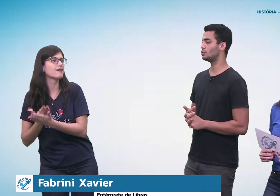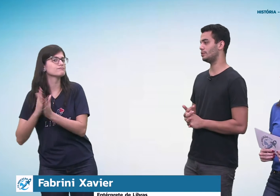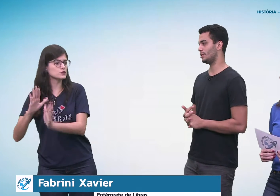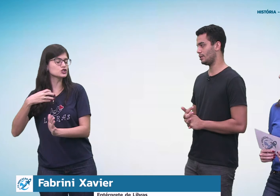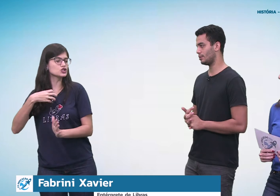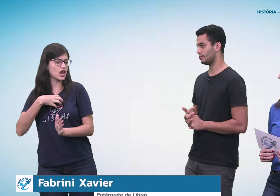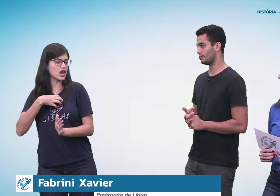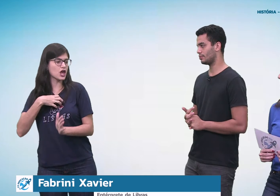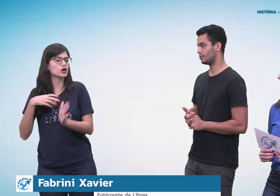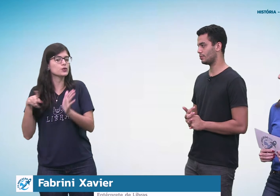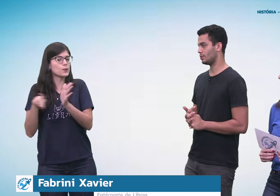estudei